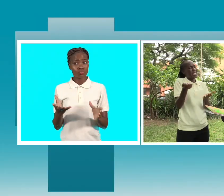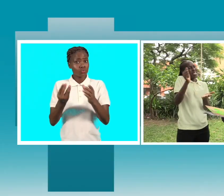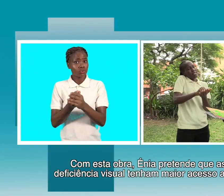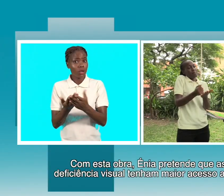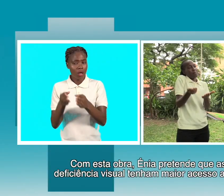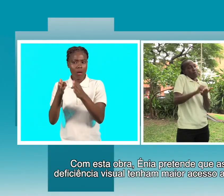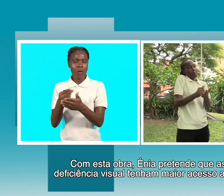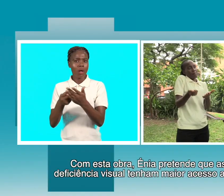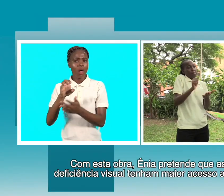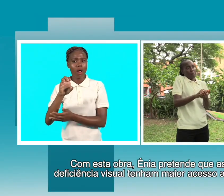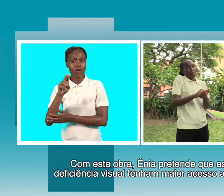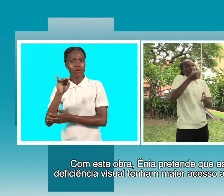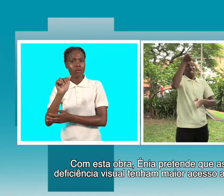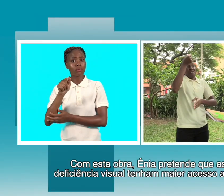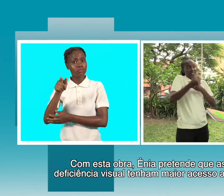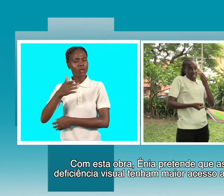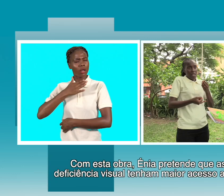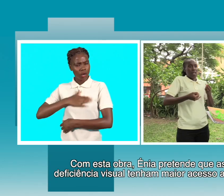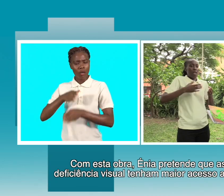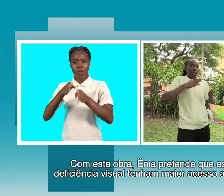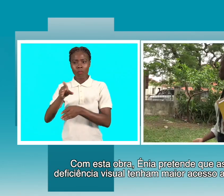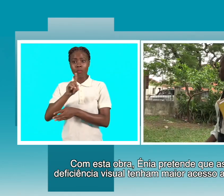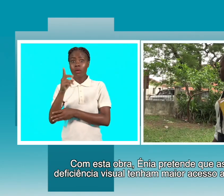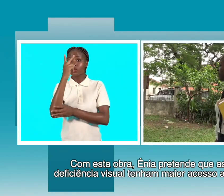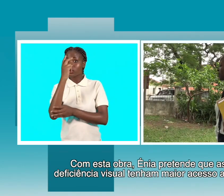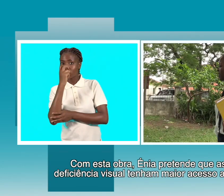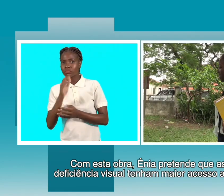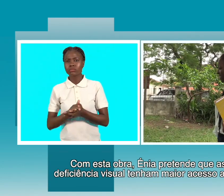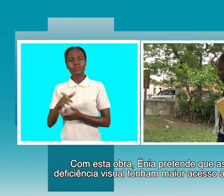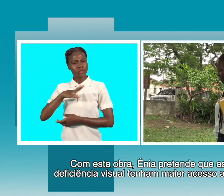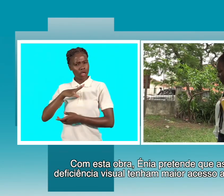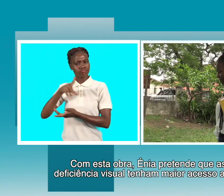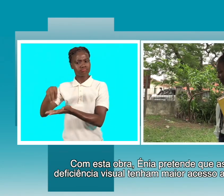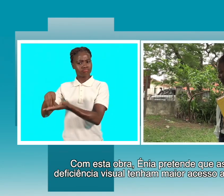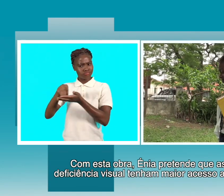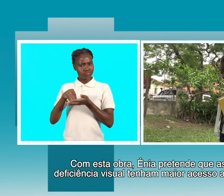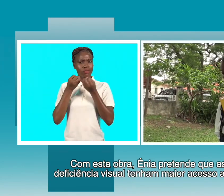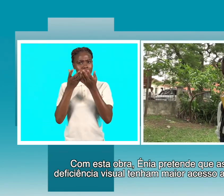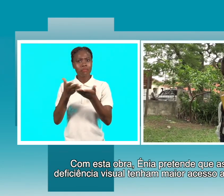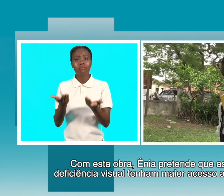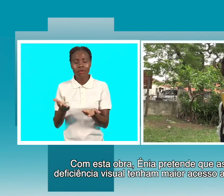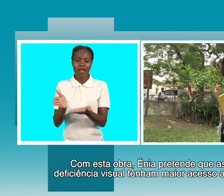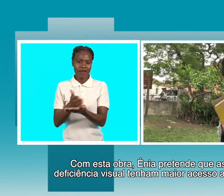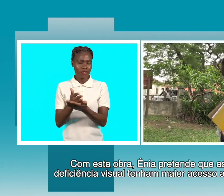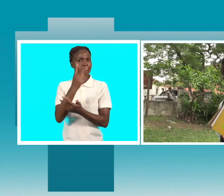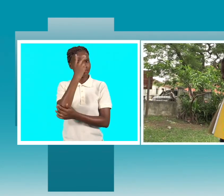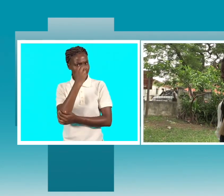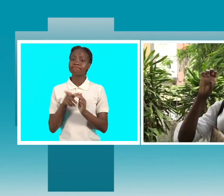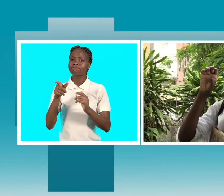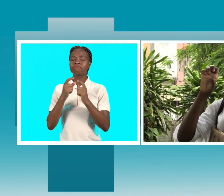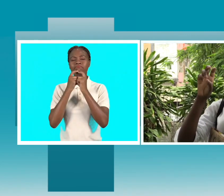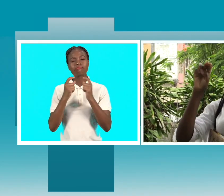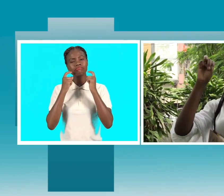Com esta obra, Annelipanga pretende que as pessoas com deficiência visual tenham maior acesso a escritos literários.